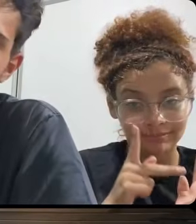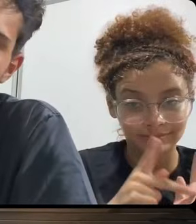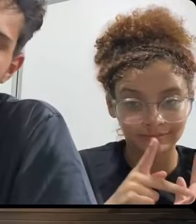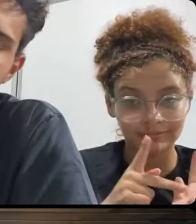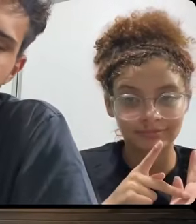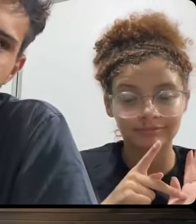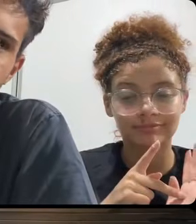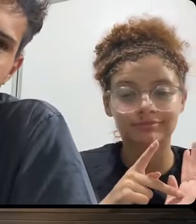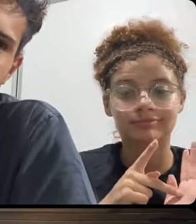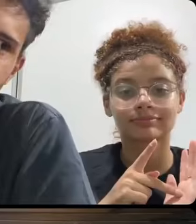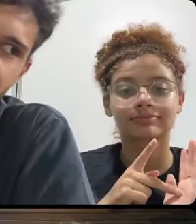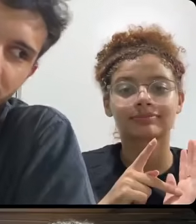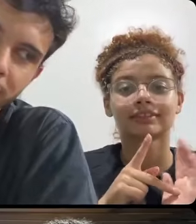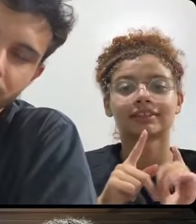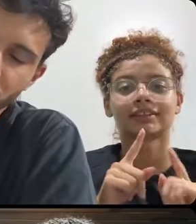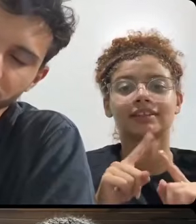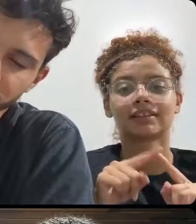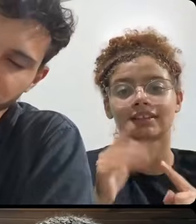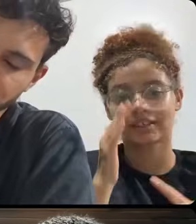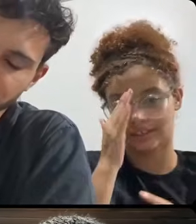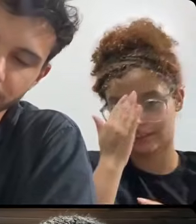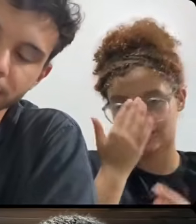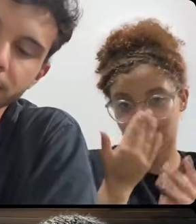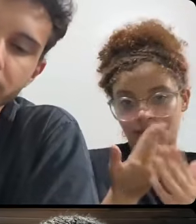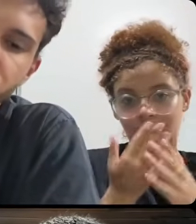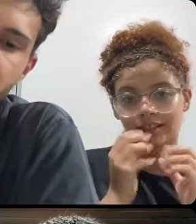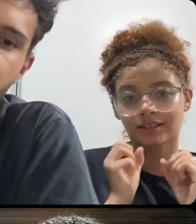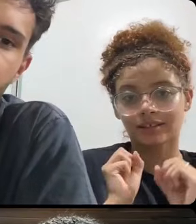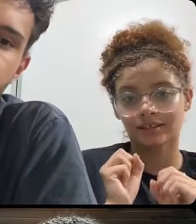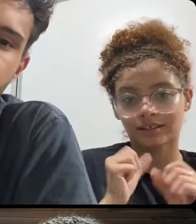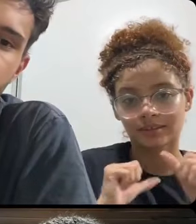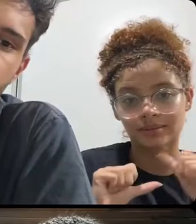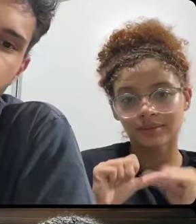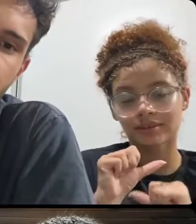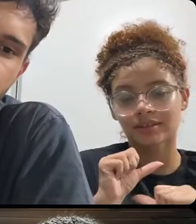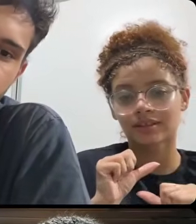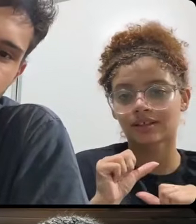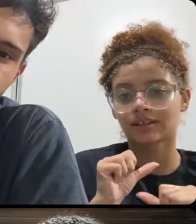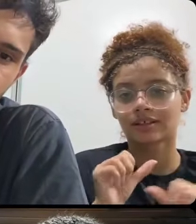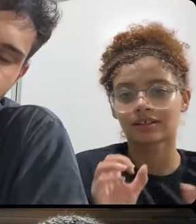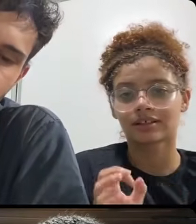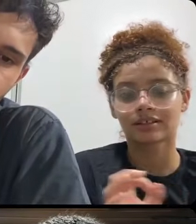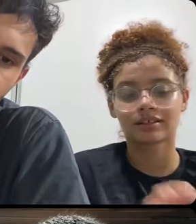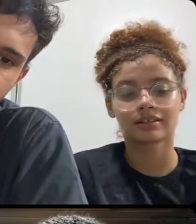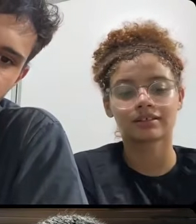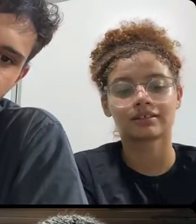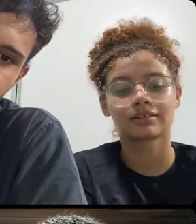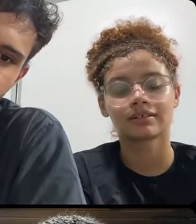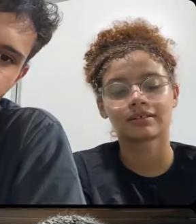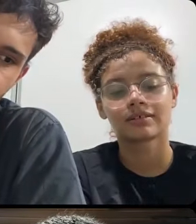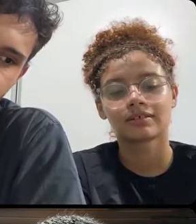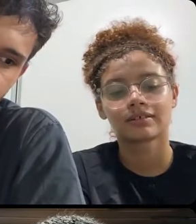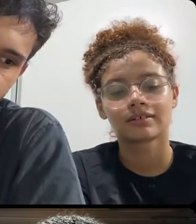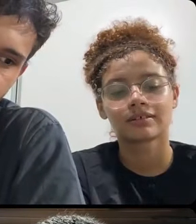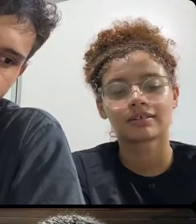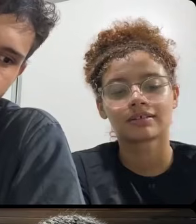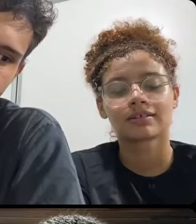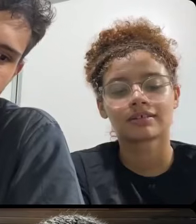esteja agora e tudo mais e acreditar que ele pode, né? Mudar e tudo mais. Então essa é a minha mensagem,